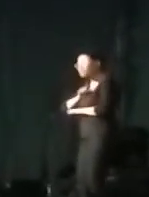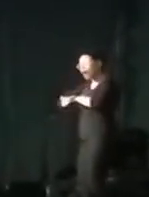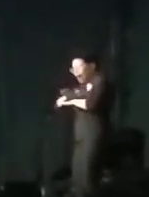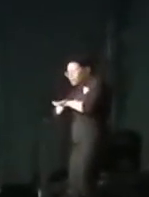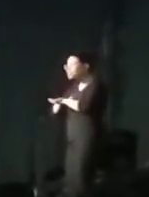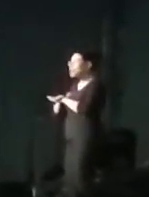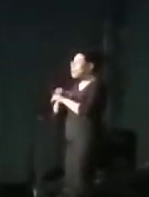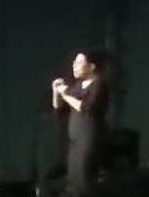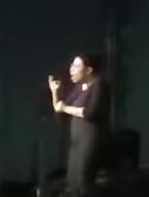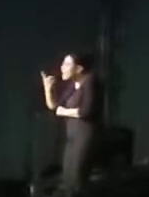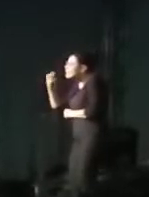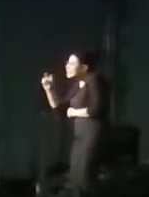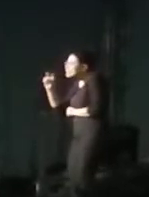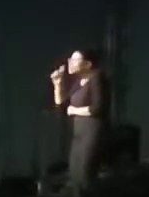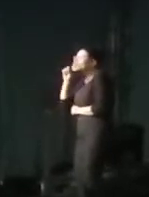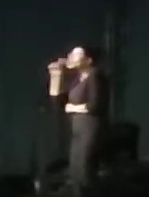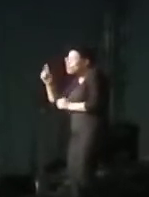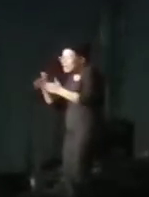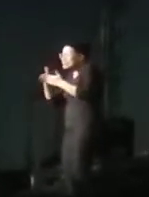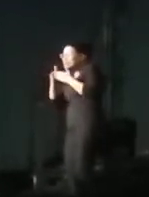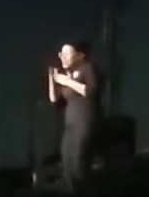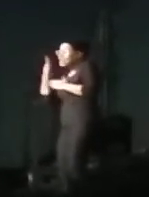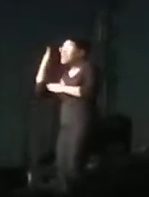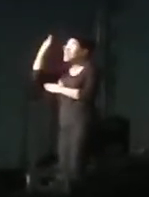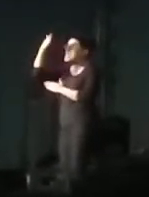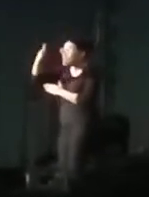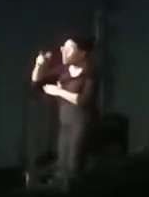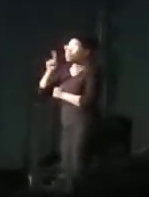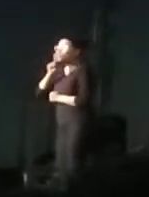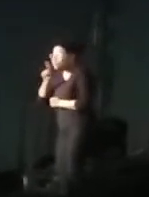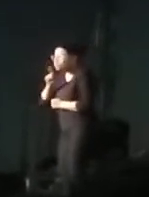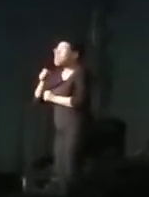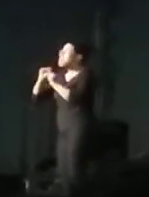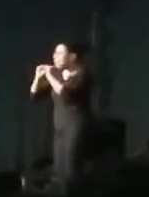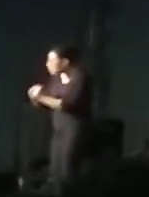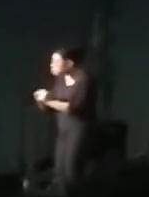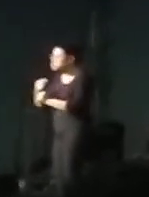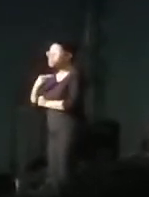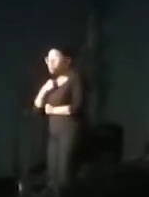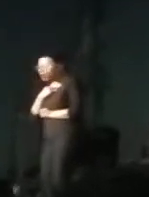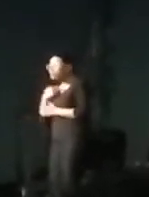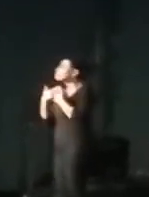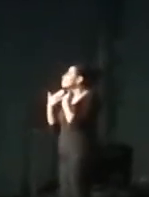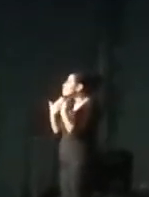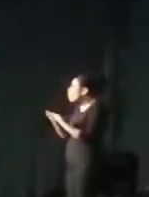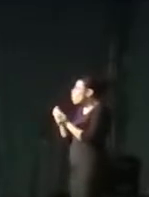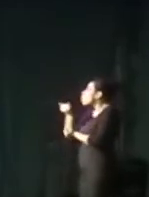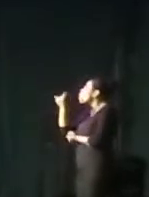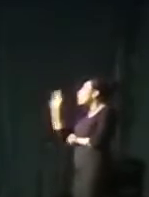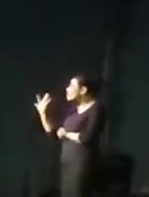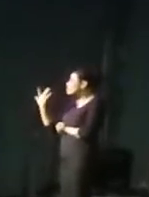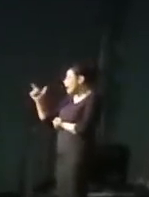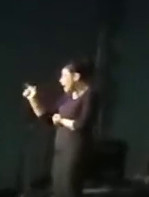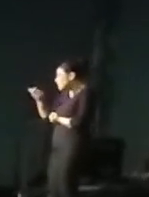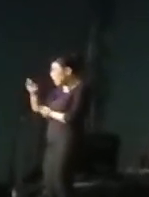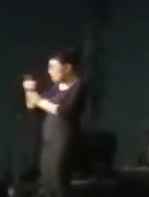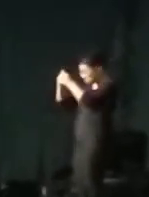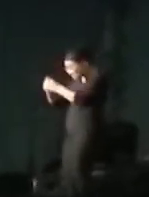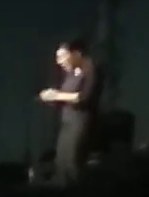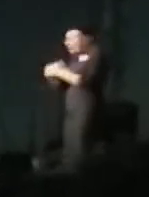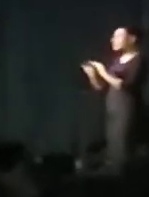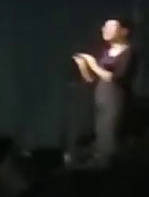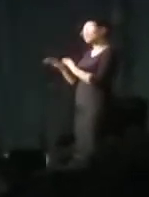tirar 15 dias e ir para a Flórida? Posso. Né? Então, quantas vezes divide no cartão? É isso, vamos